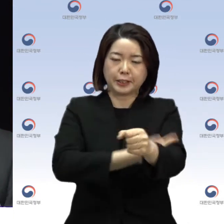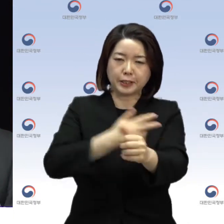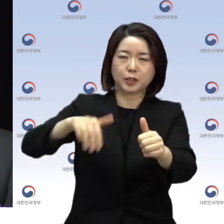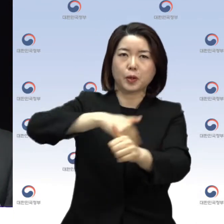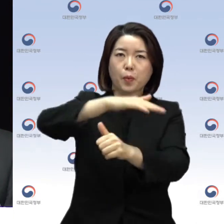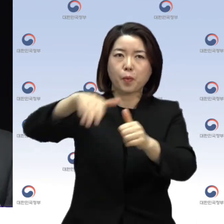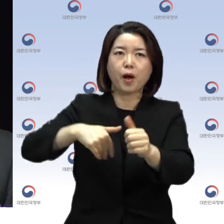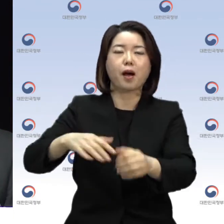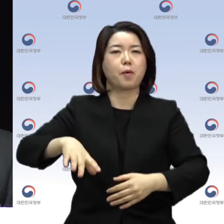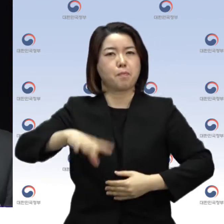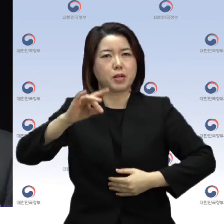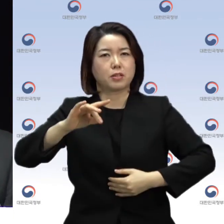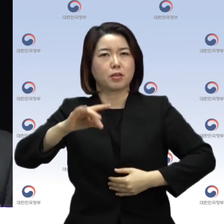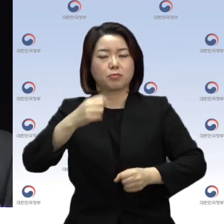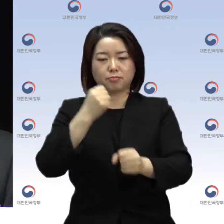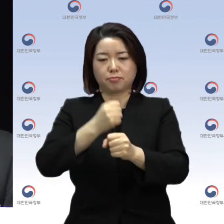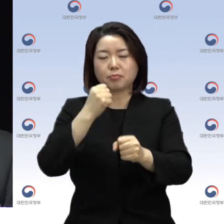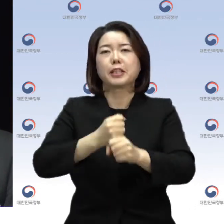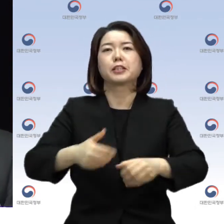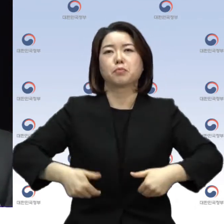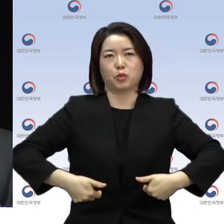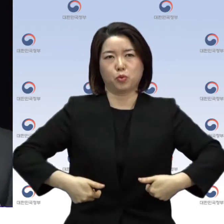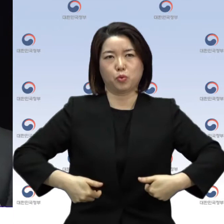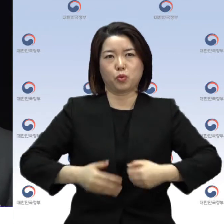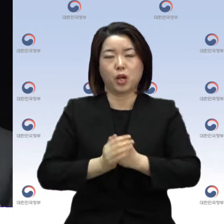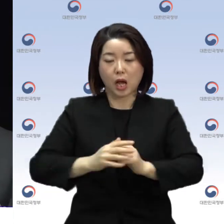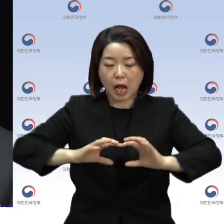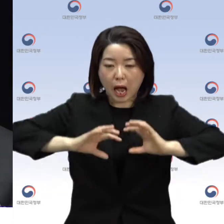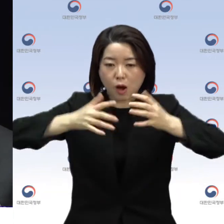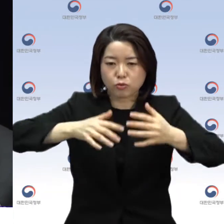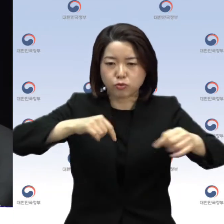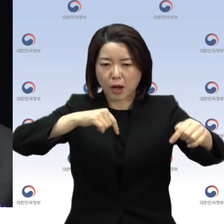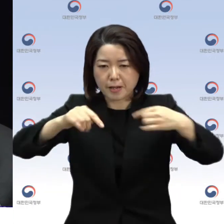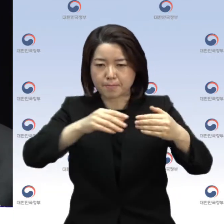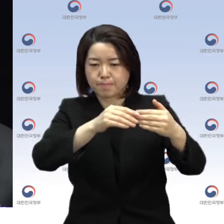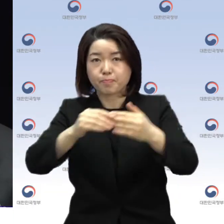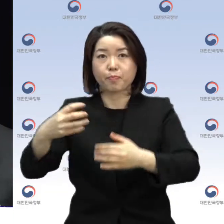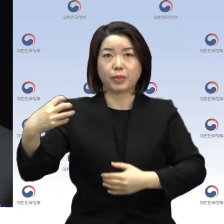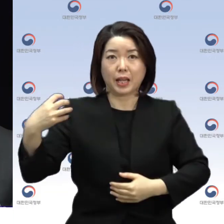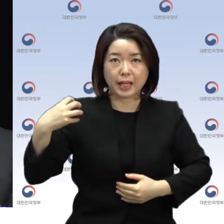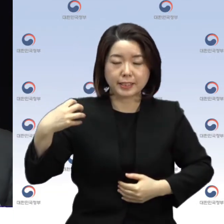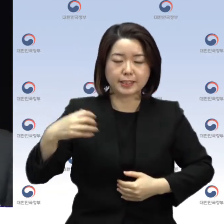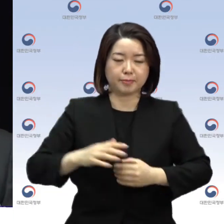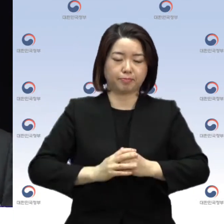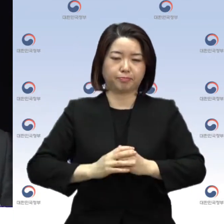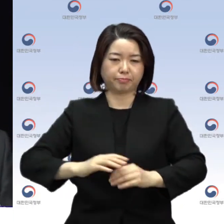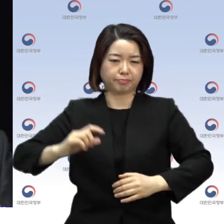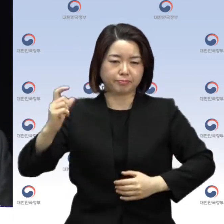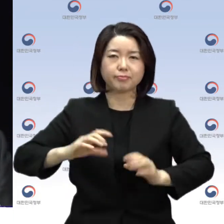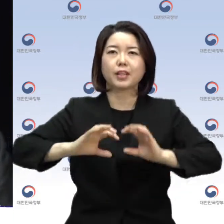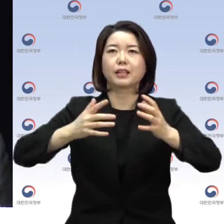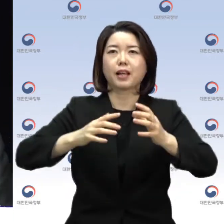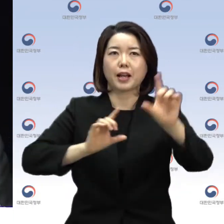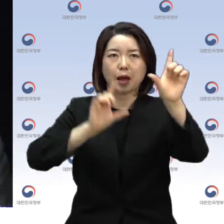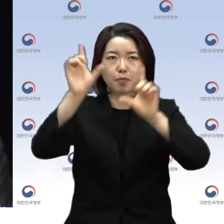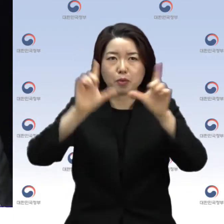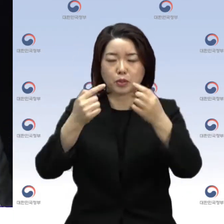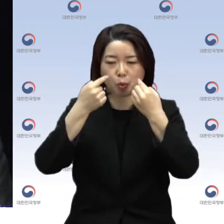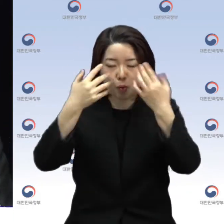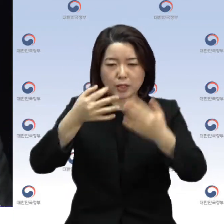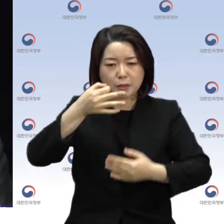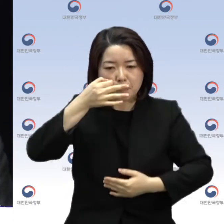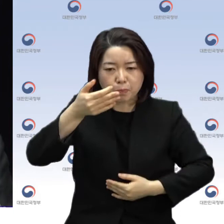생태계를 우선적으로 구축해야 할 뿐만 아니라 국제적 리더십을 가진 저작권 강국의 면모를